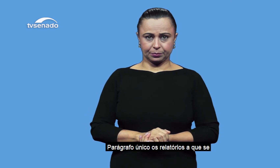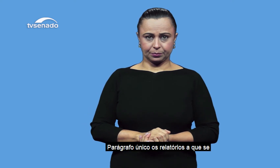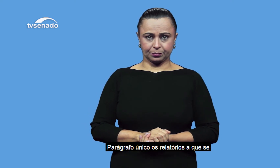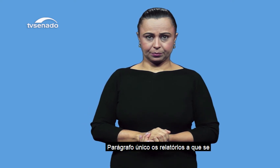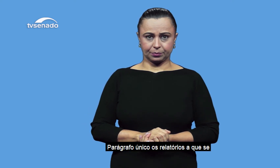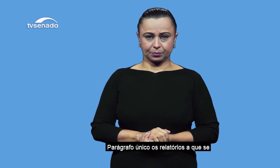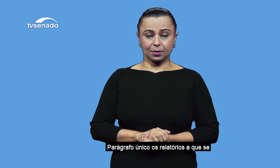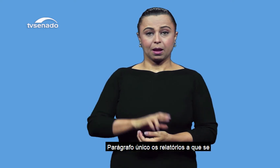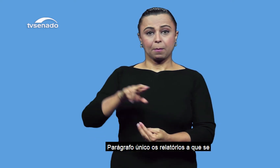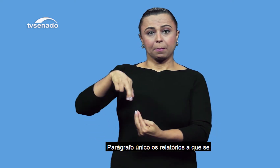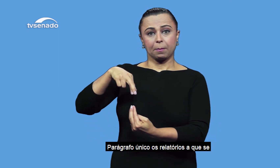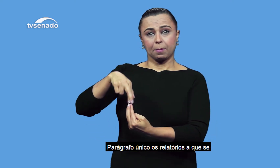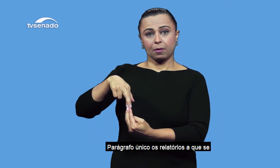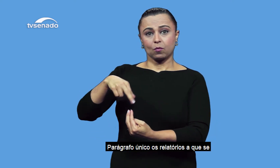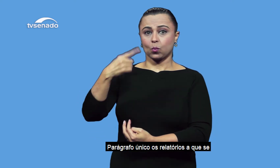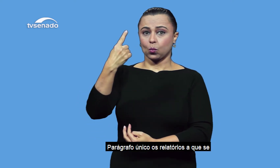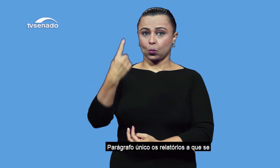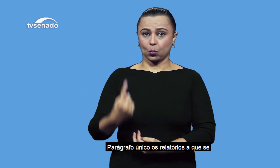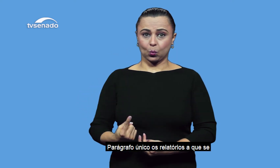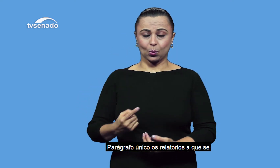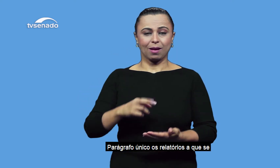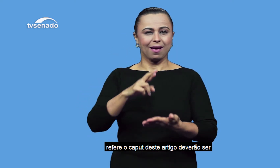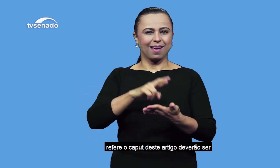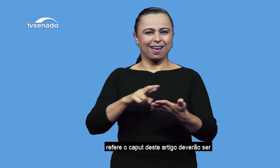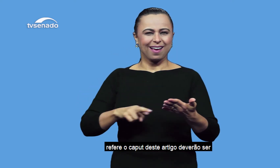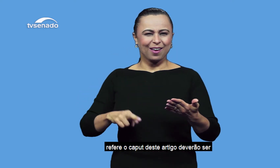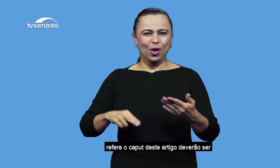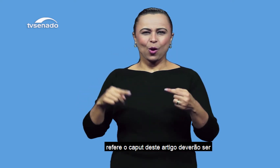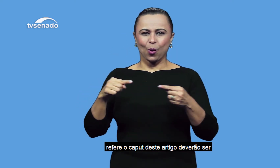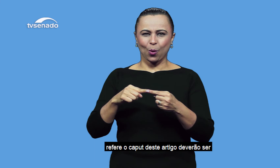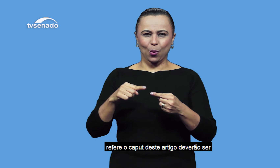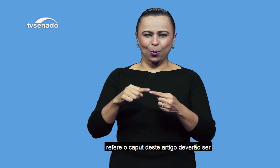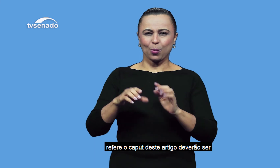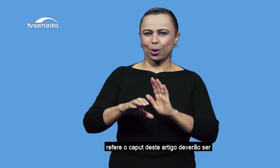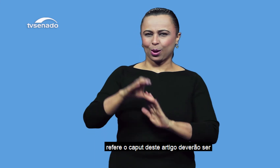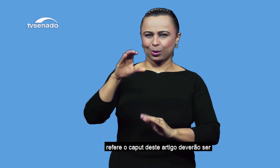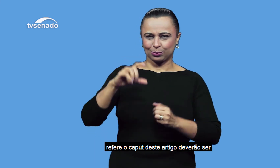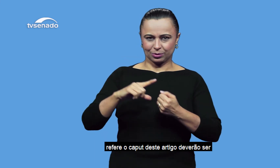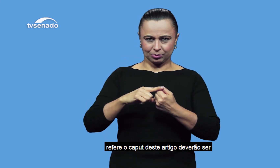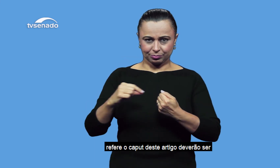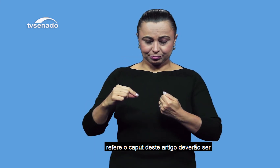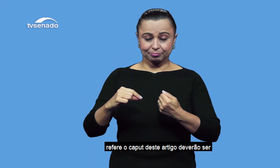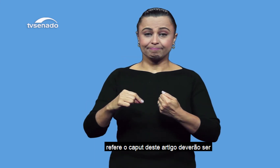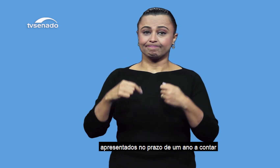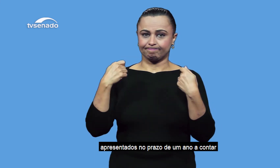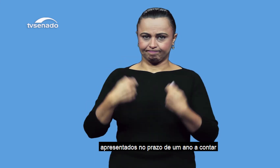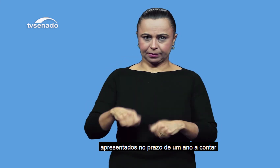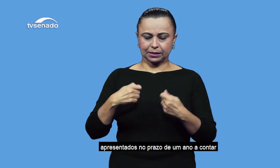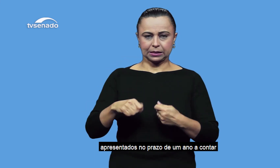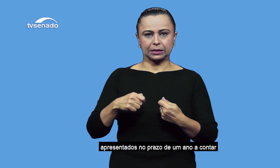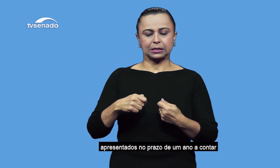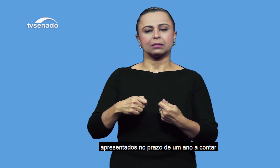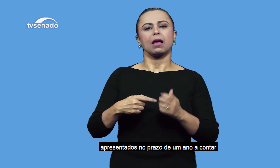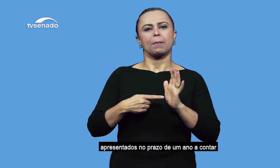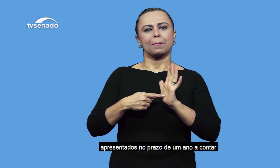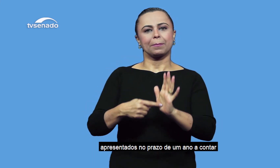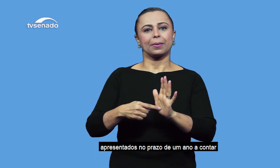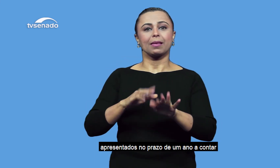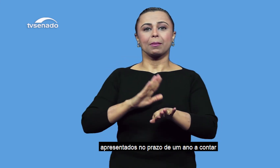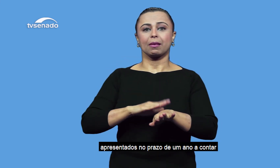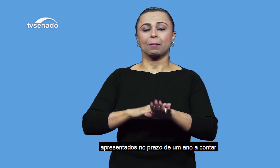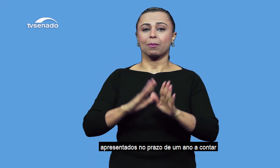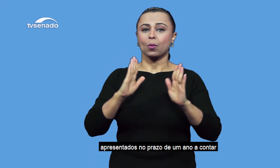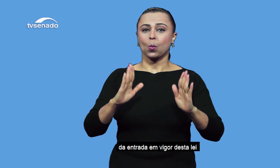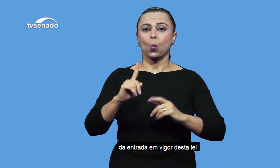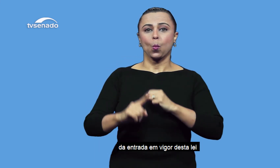parágrafo único os relatórios a que se refere o caput deste artigo deverão ser apresentados no prazo de um ano